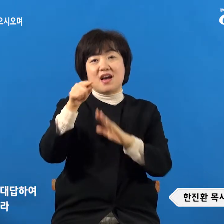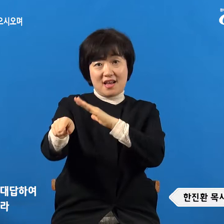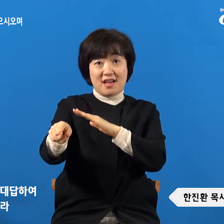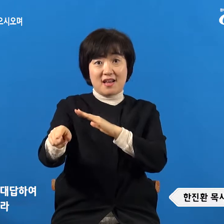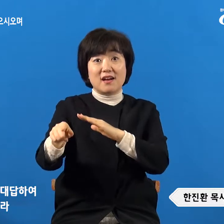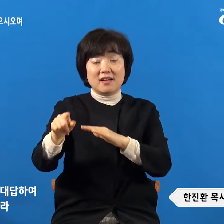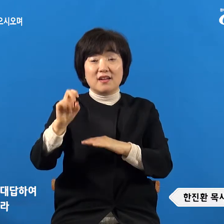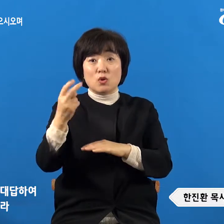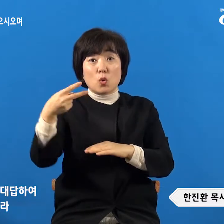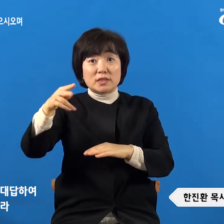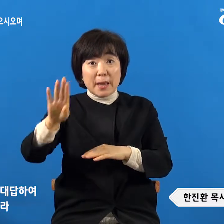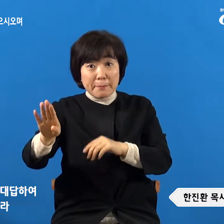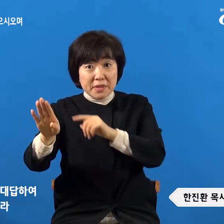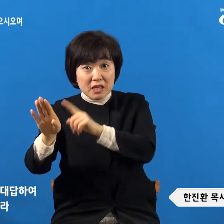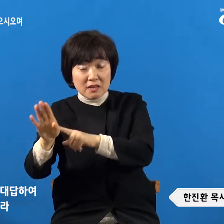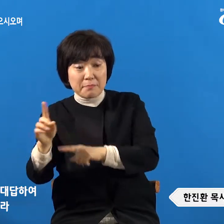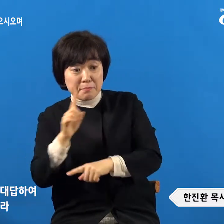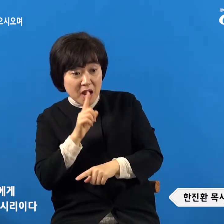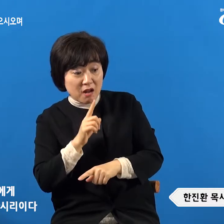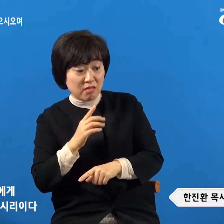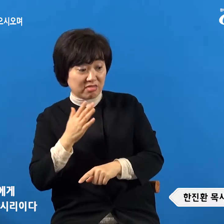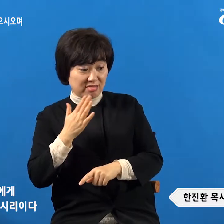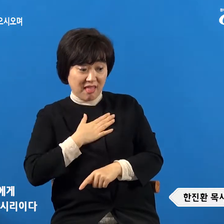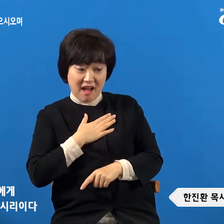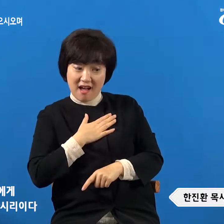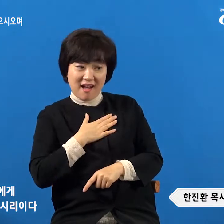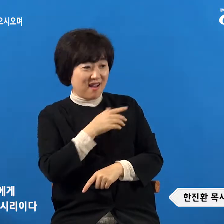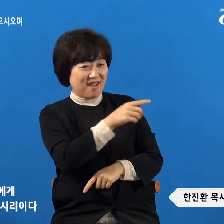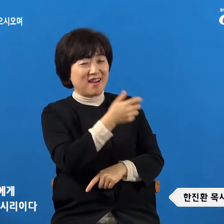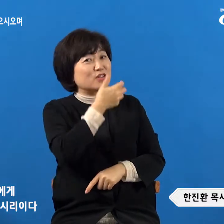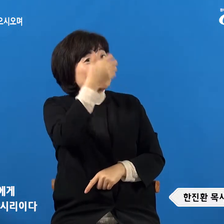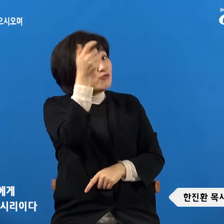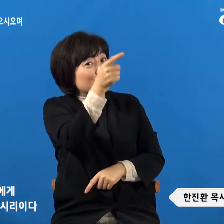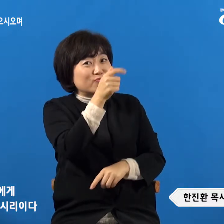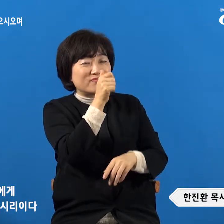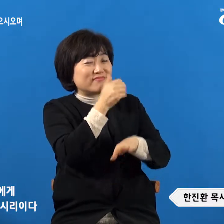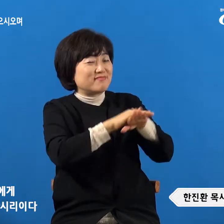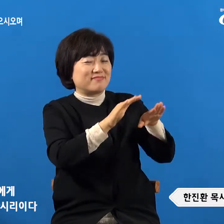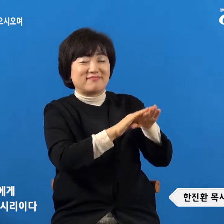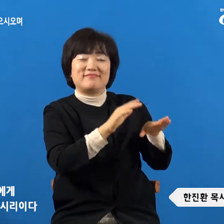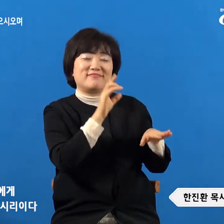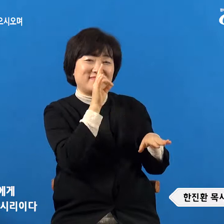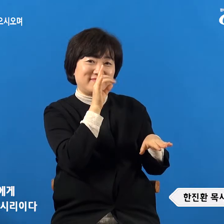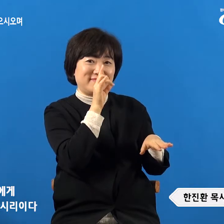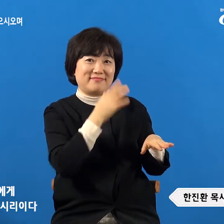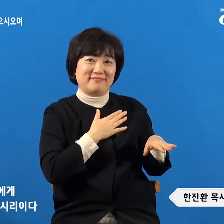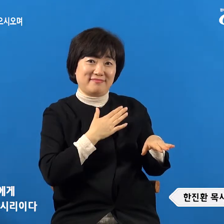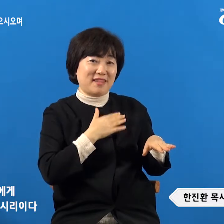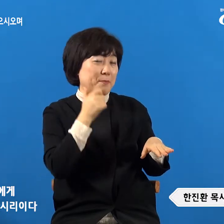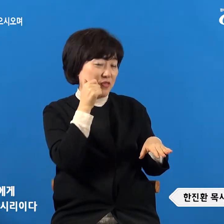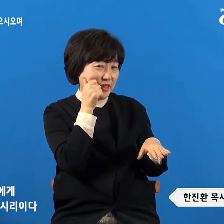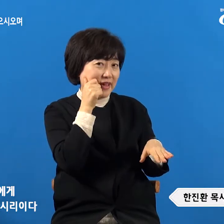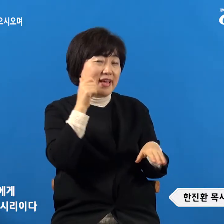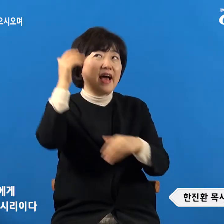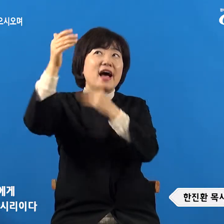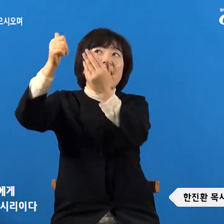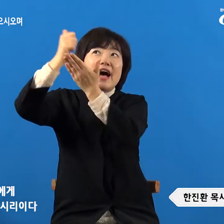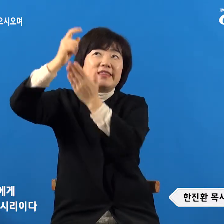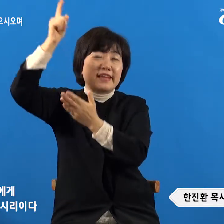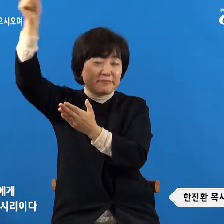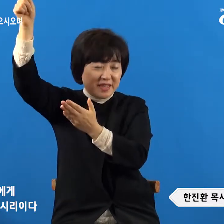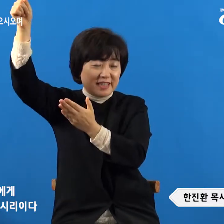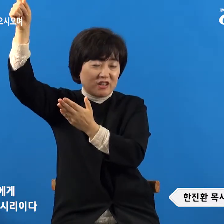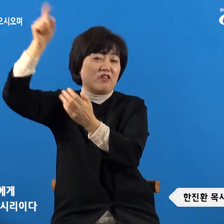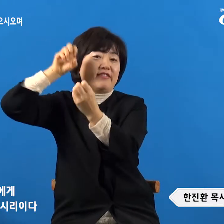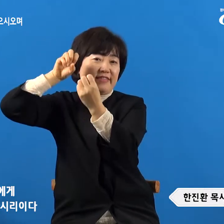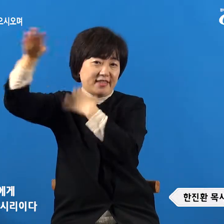바로에게 대답하여 이르되 내가 아니라 하나님께서 바로에게 편안한 대답을 하시리이다.